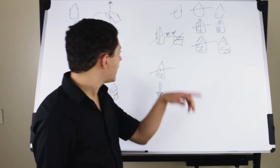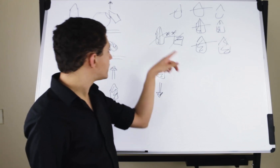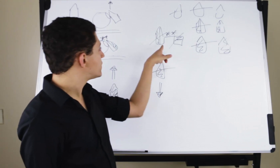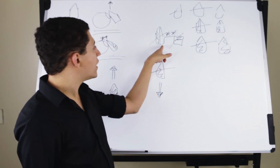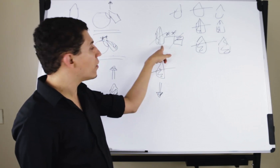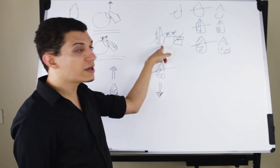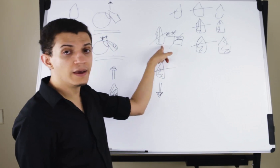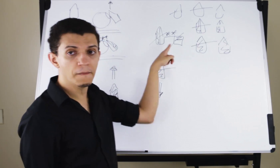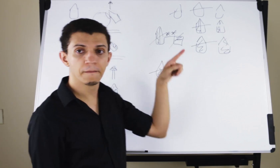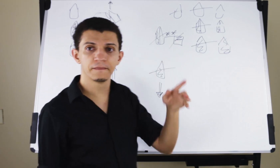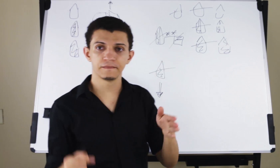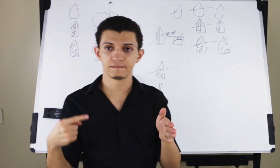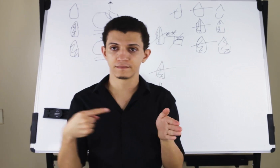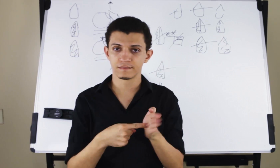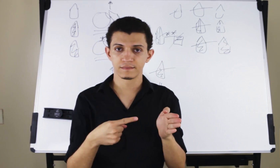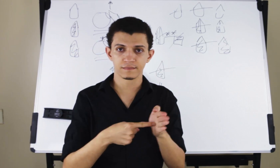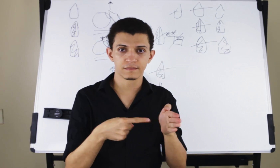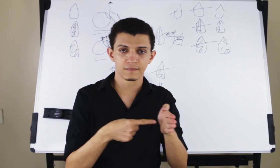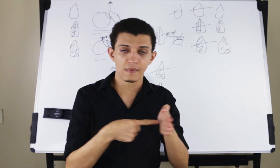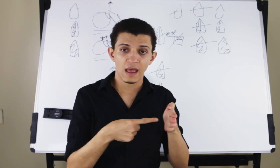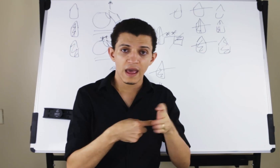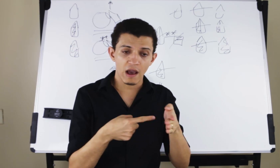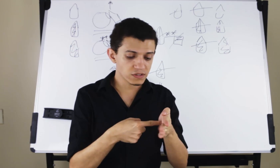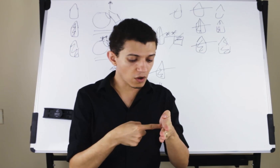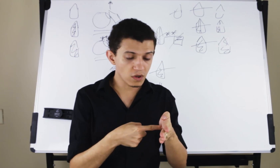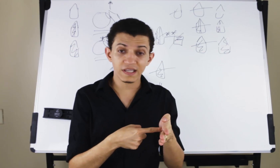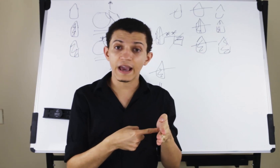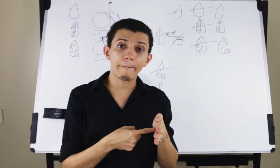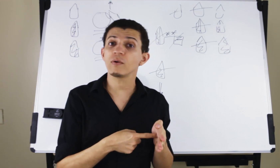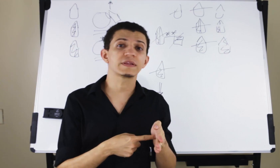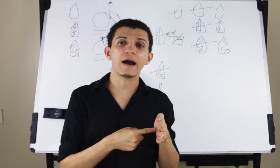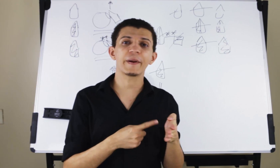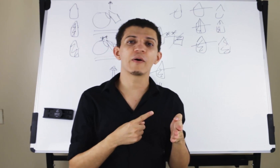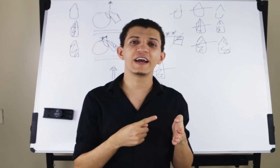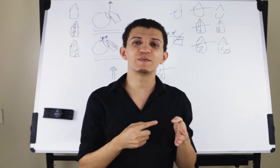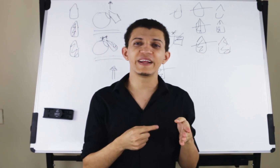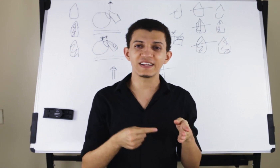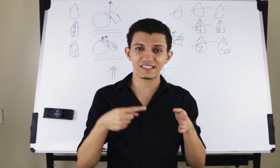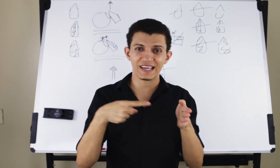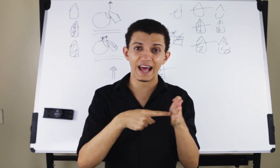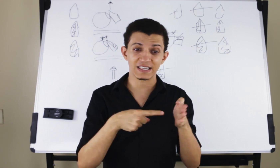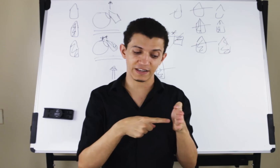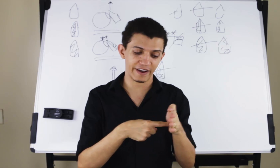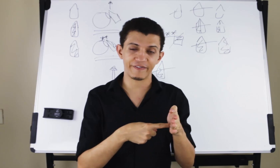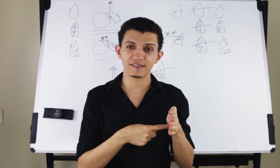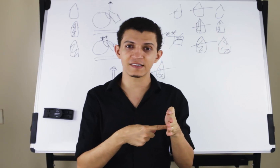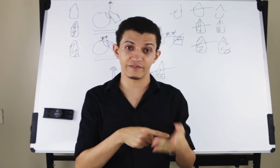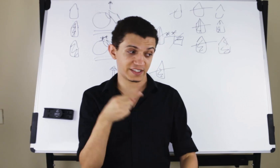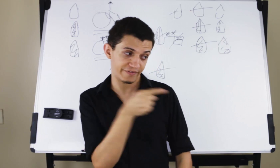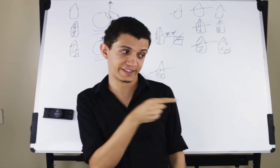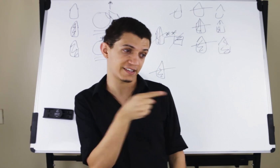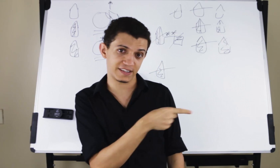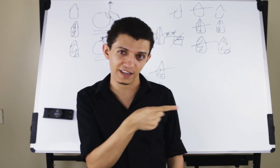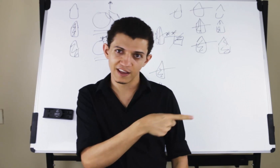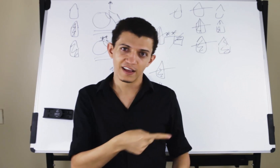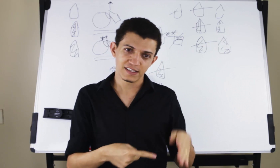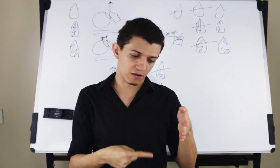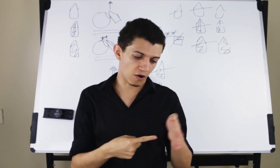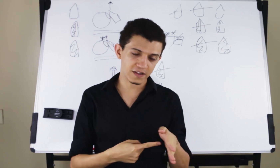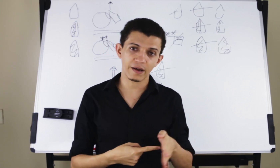Esse sinal aqui é o sinal quando você quer apontar para alguém de maneira discreta. Você vai e faz assim. Em vez de você fazer assim, você coloca essa